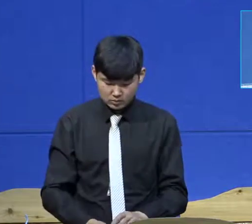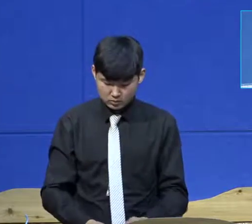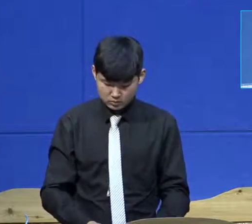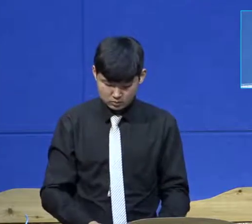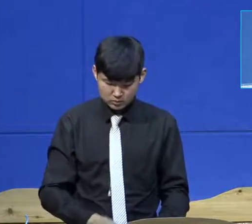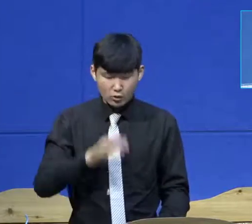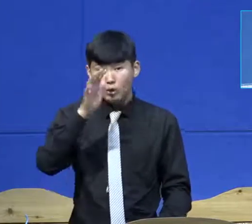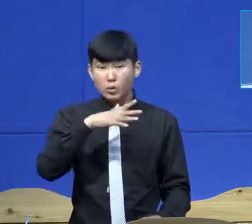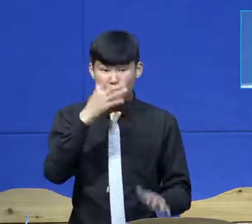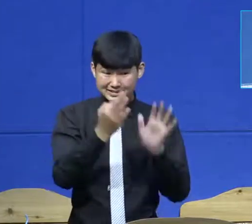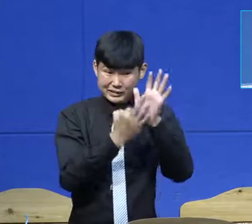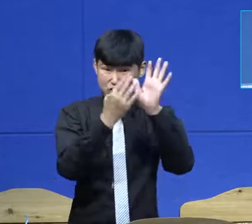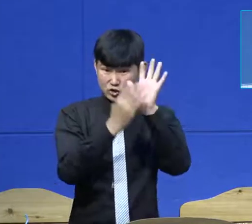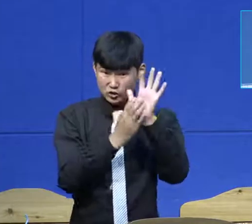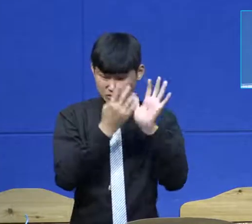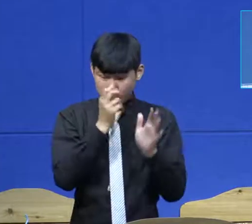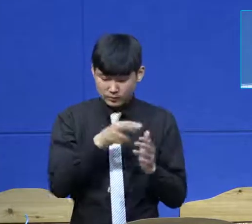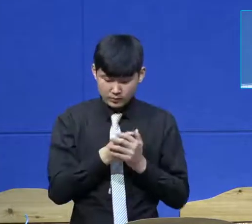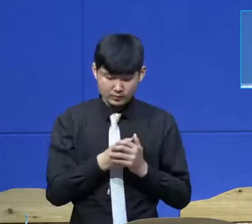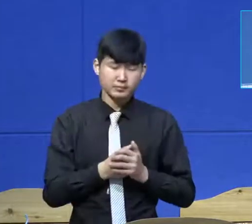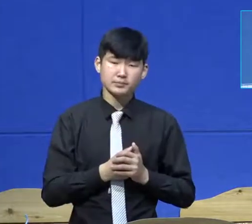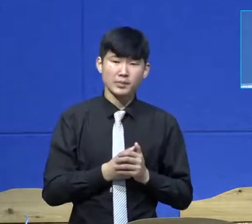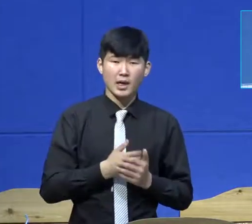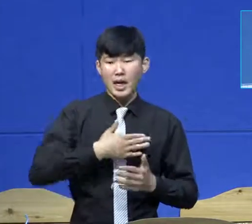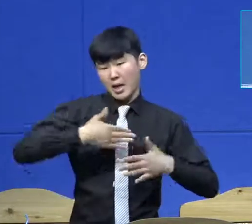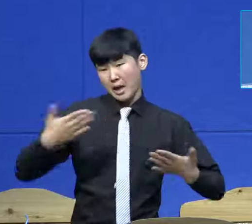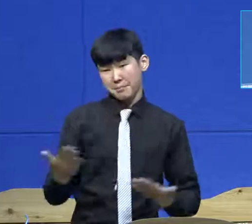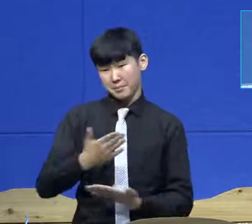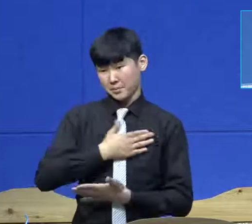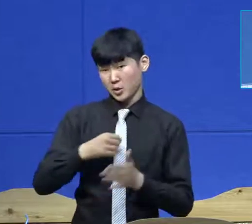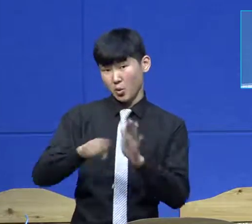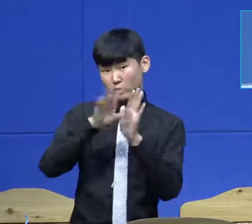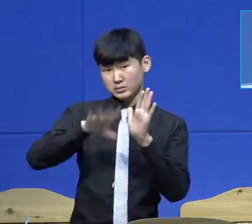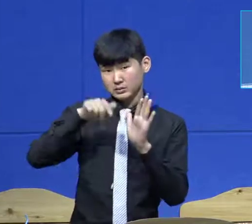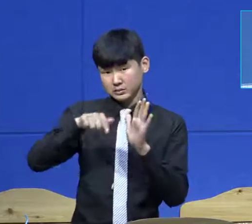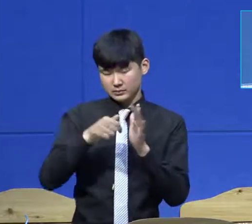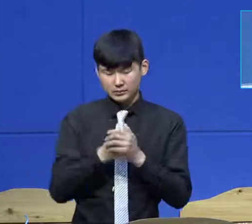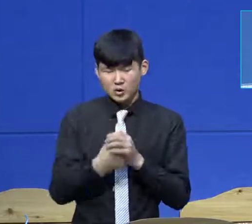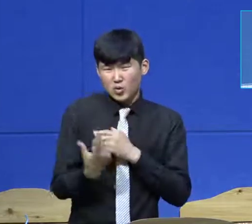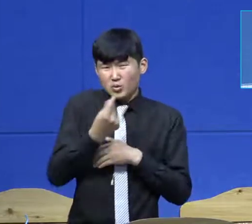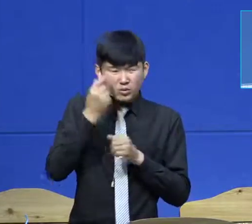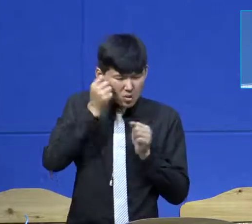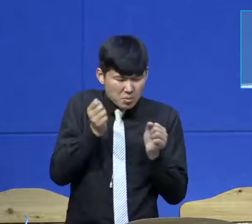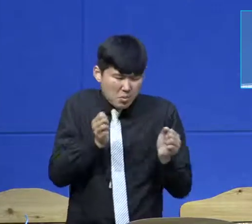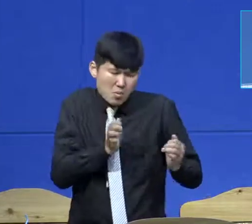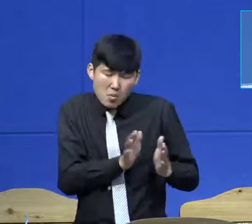Дуулал 89-с харуул амьдралын минь хугацааг үнэхээр богинохон.